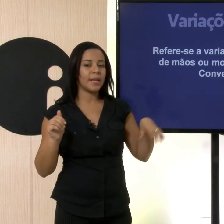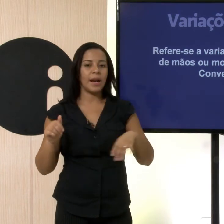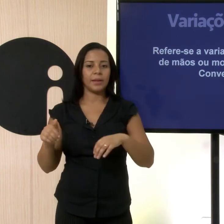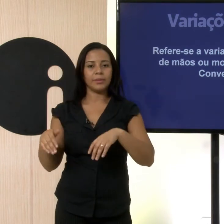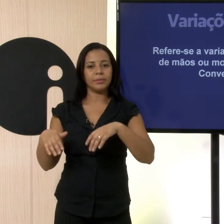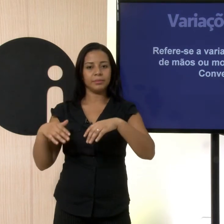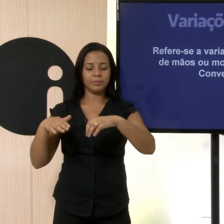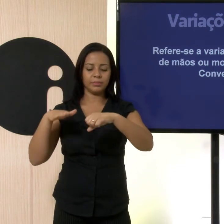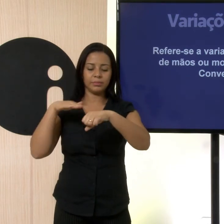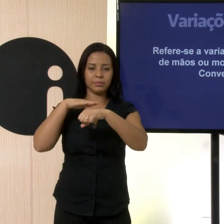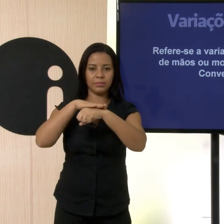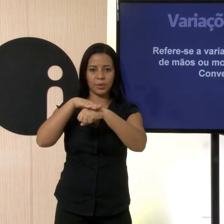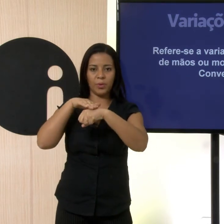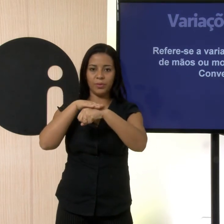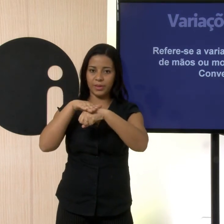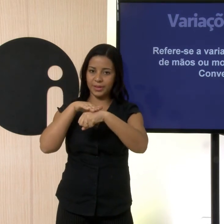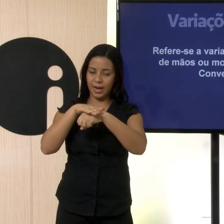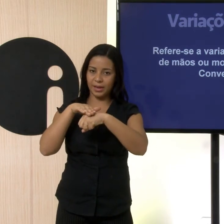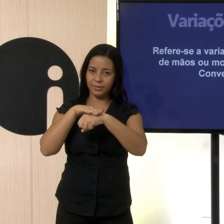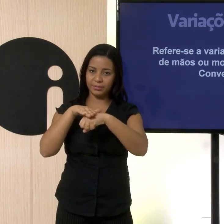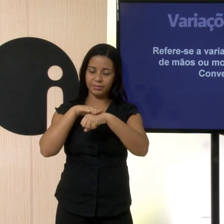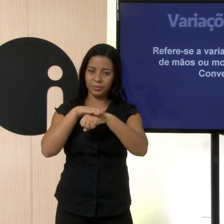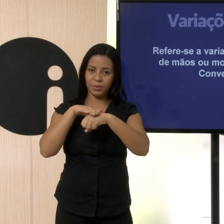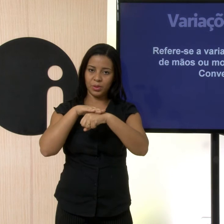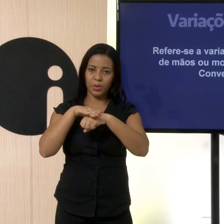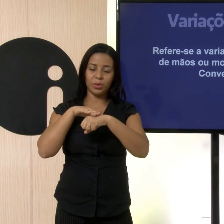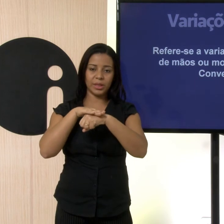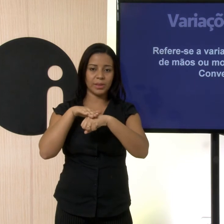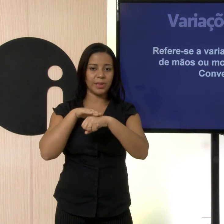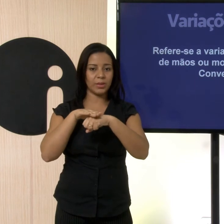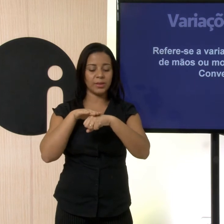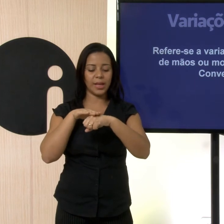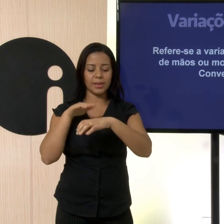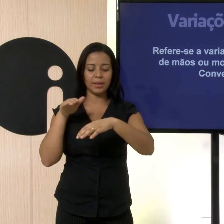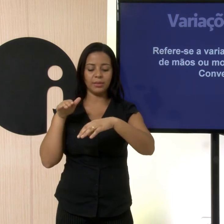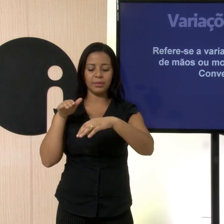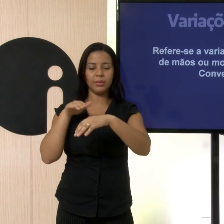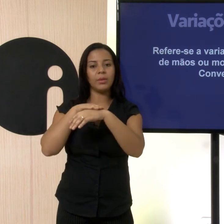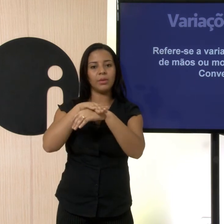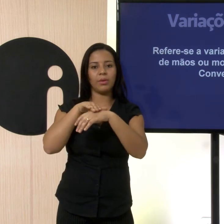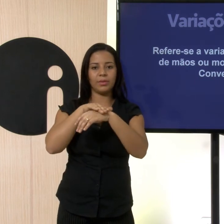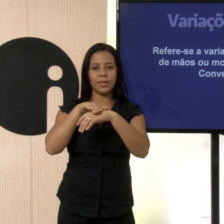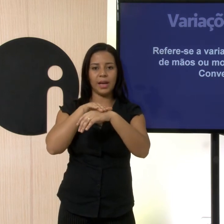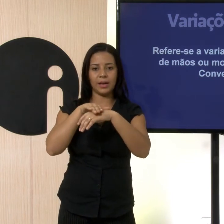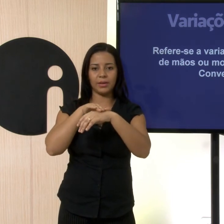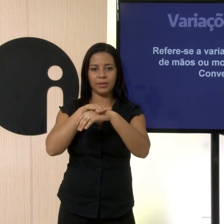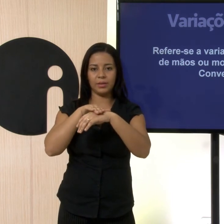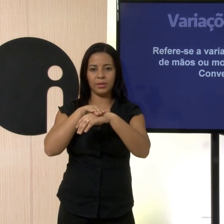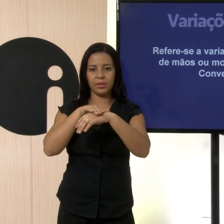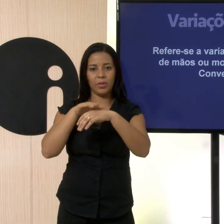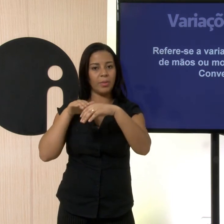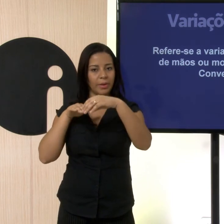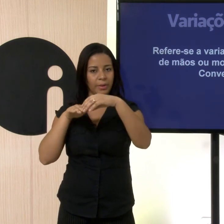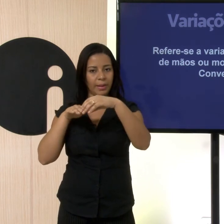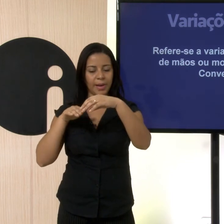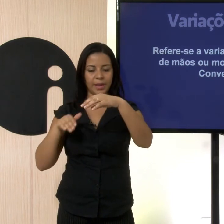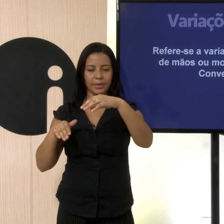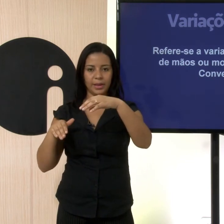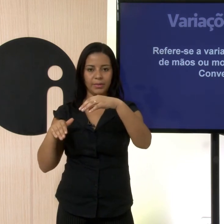Conversar. Conversar. Outras pessoas fazem conversar. com a mão aberta,